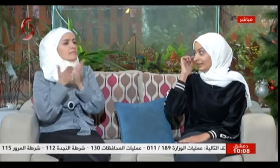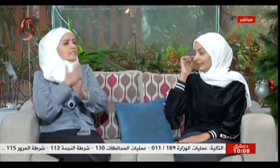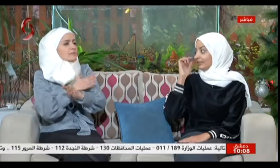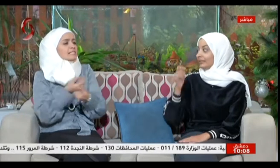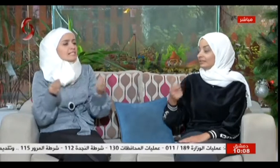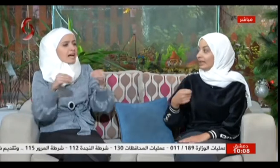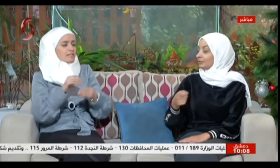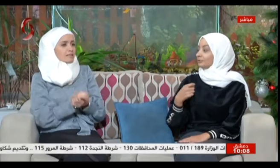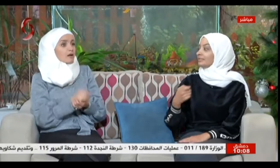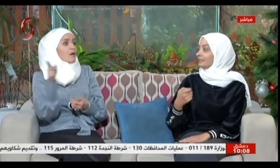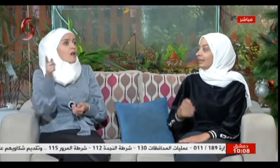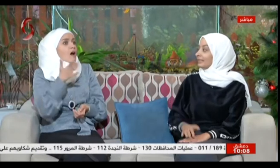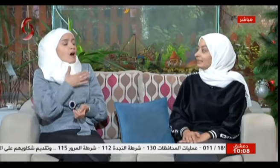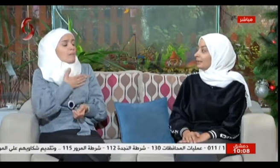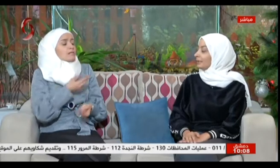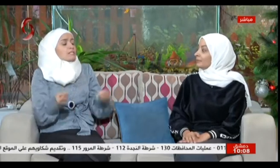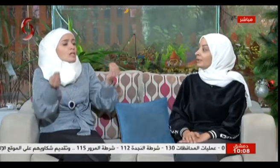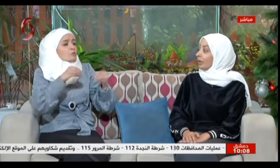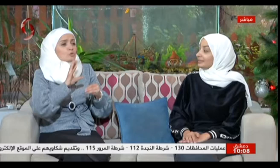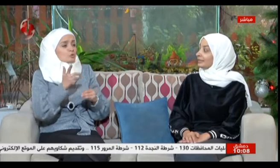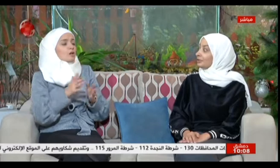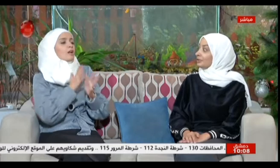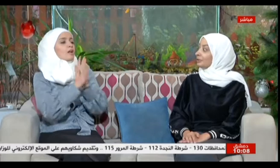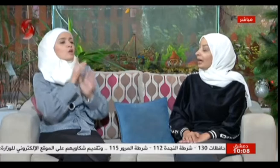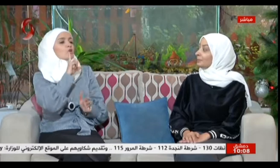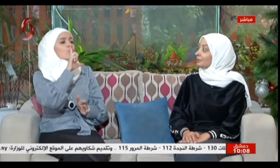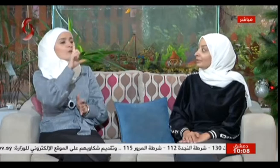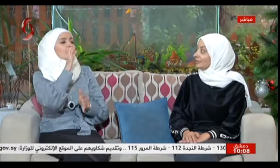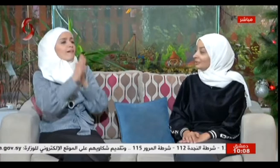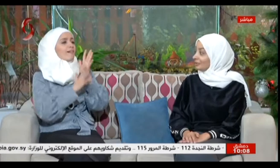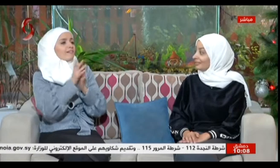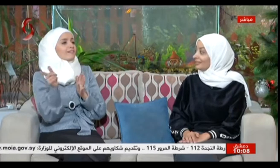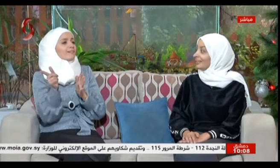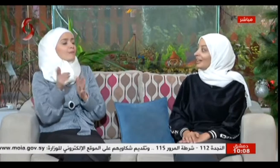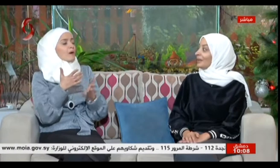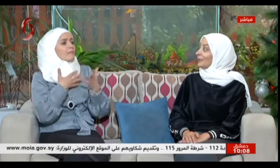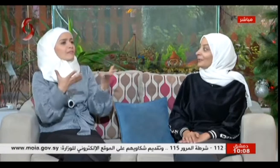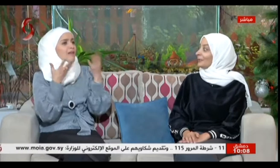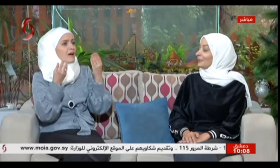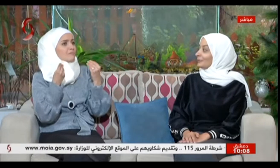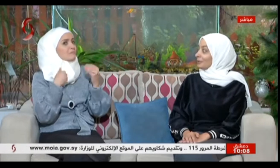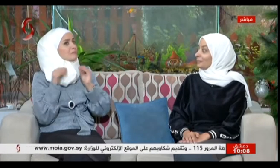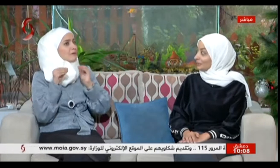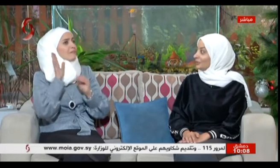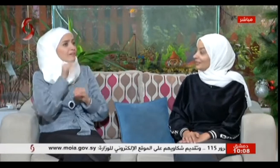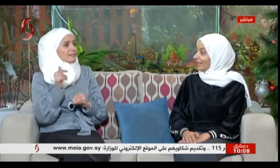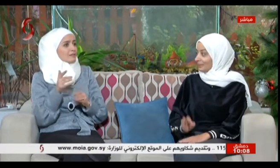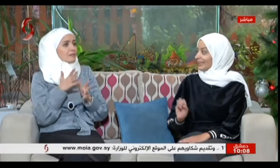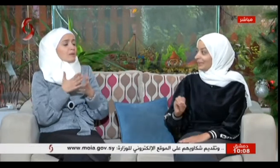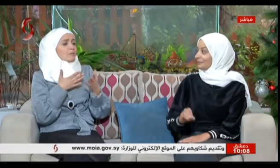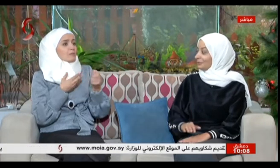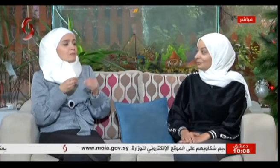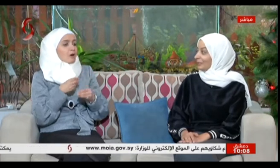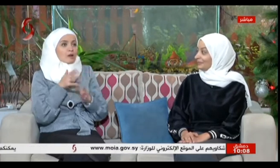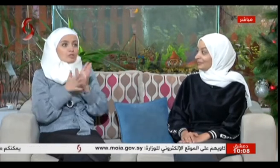يساعدني يدعم يتواصل معي الكتابة، وحتى لدرجة انه حب لغة الإشارة وصار بده